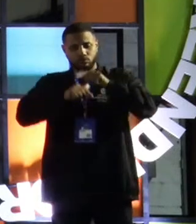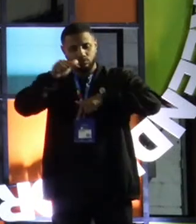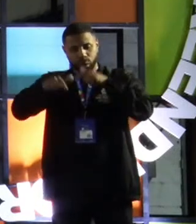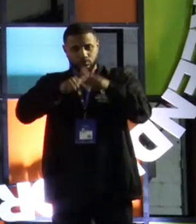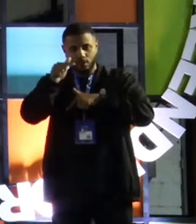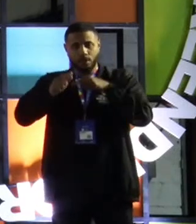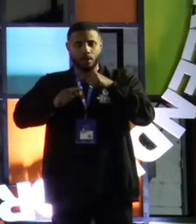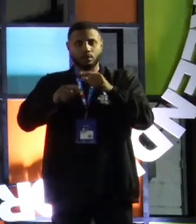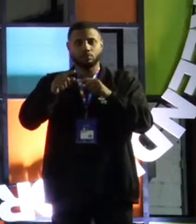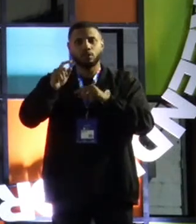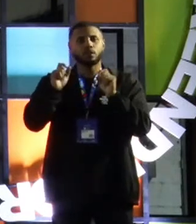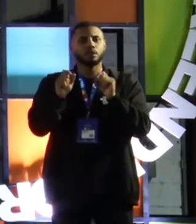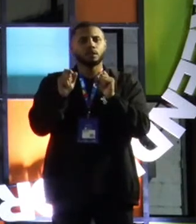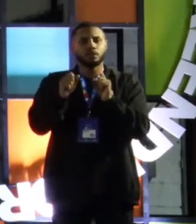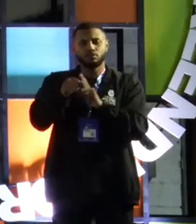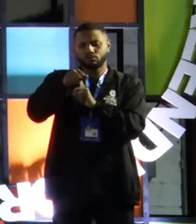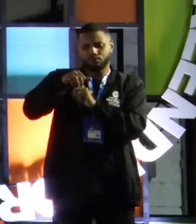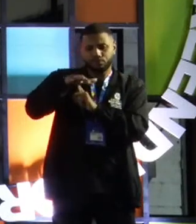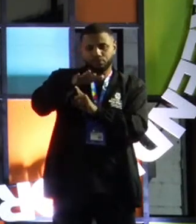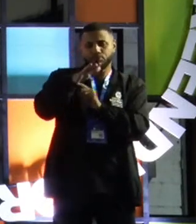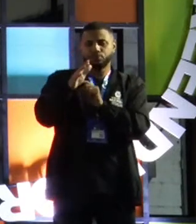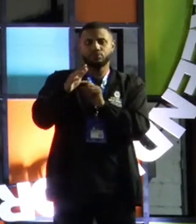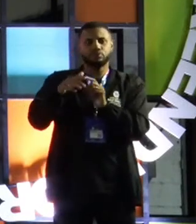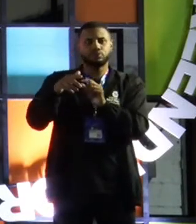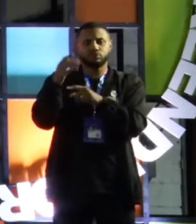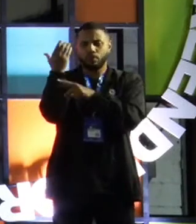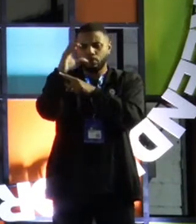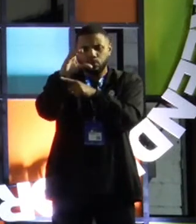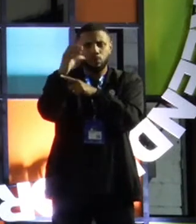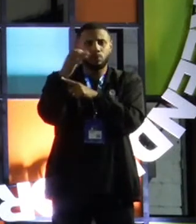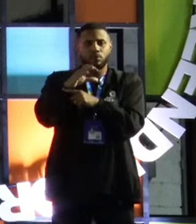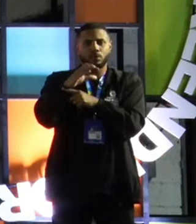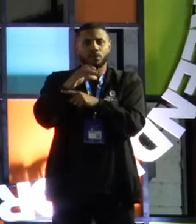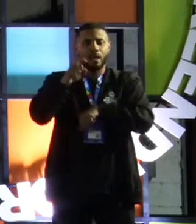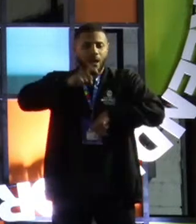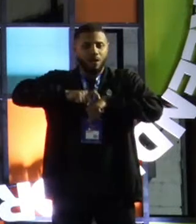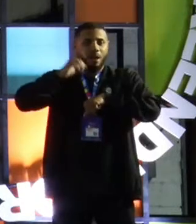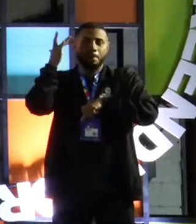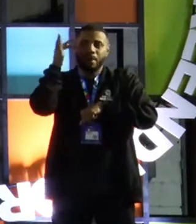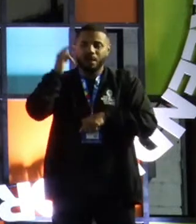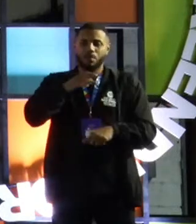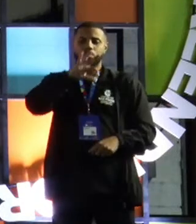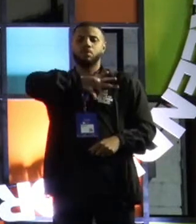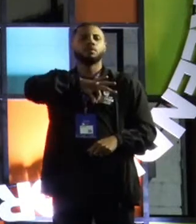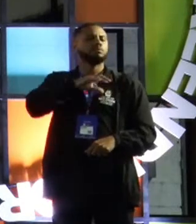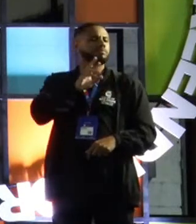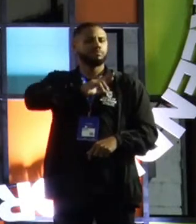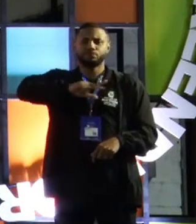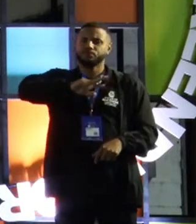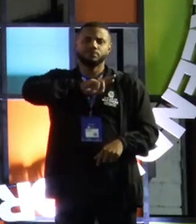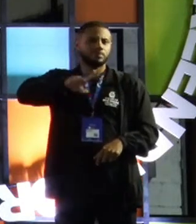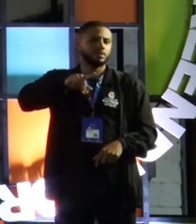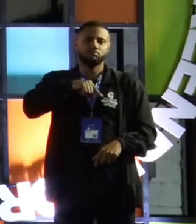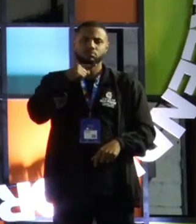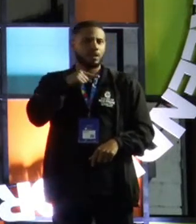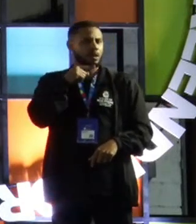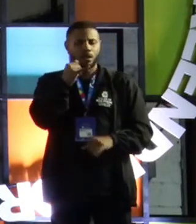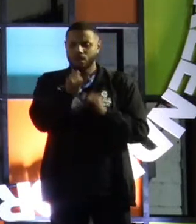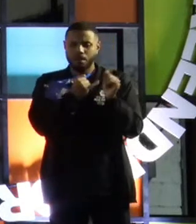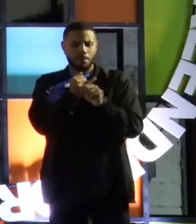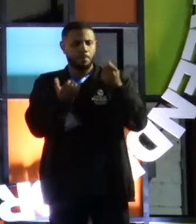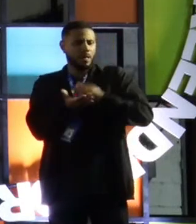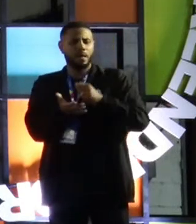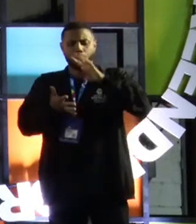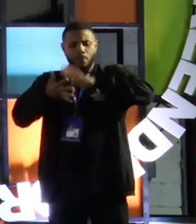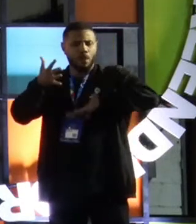de produtor de conteúdo. Por quê? Você não vai começar a ganhar dinheiro do dia para a noite assim na internet e ela não vai pagar os seus